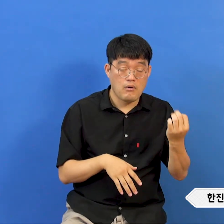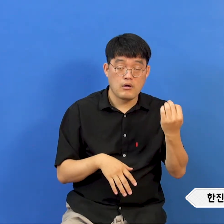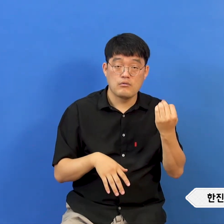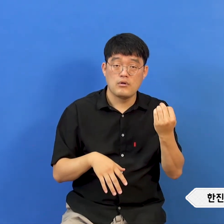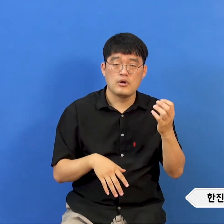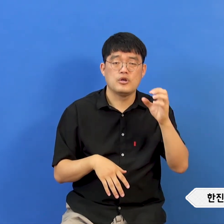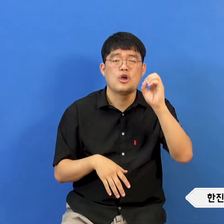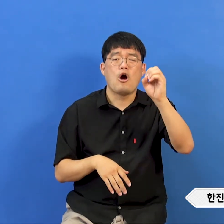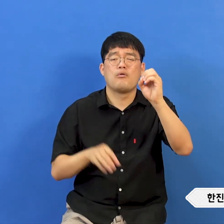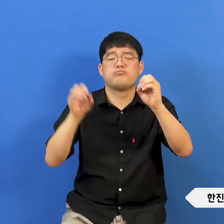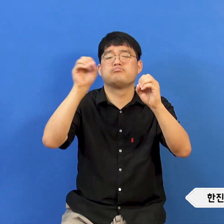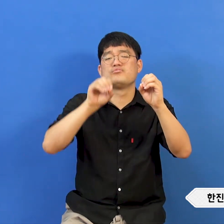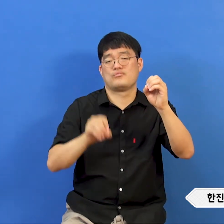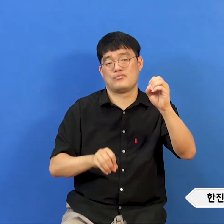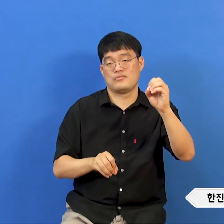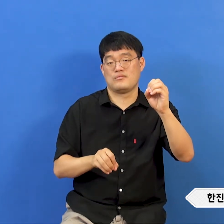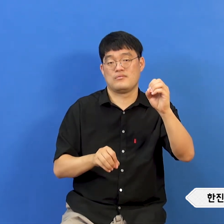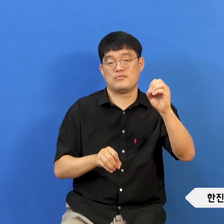0%지요.